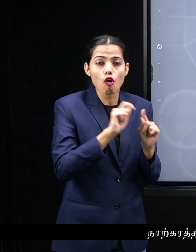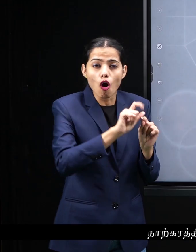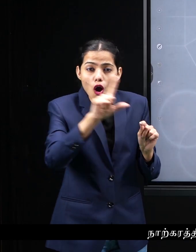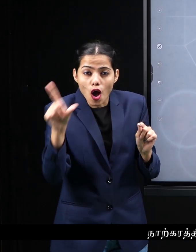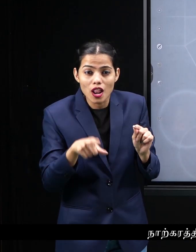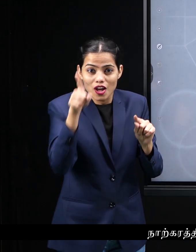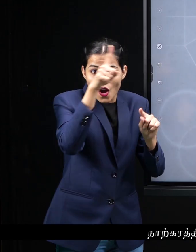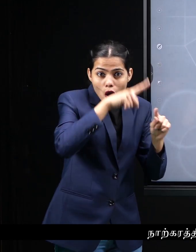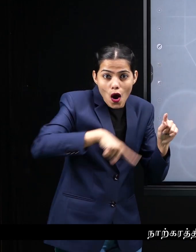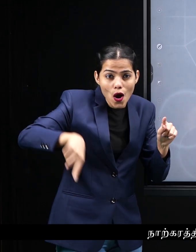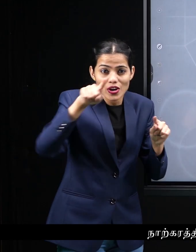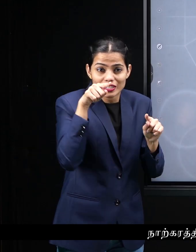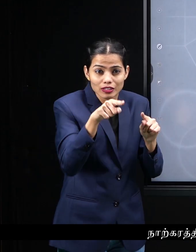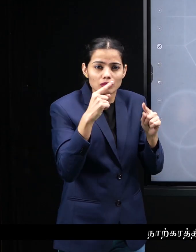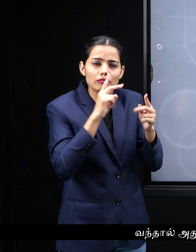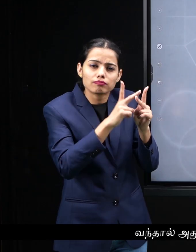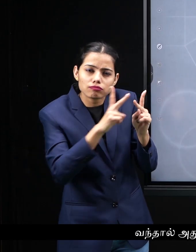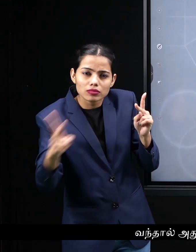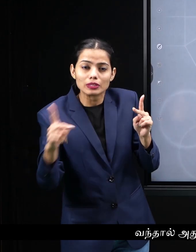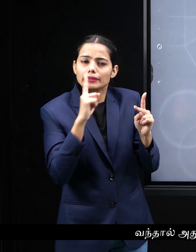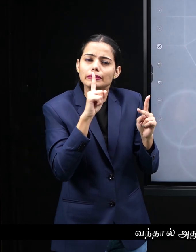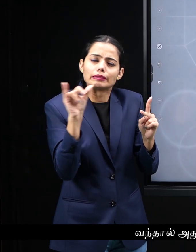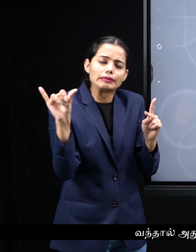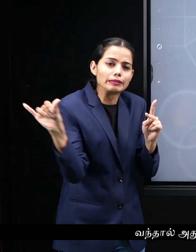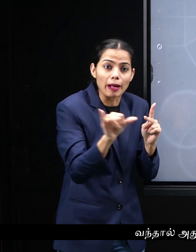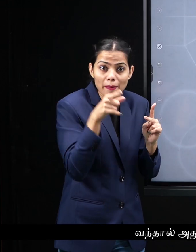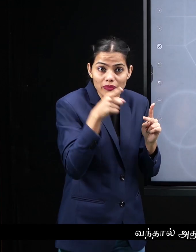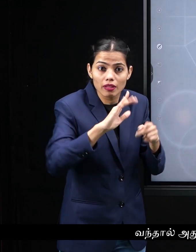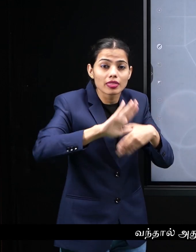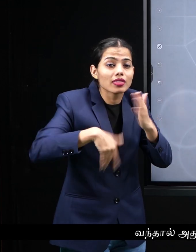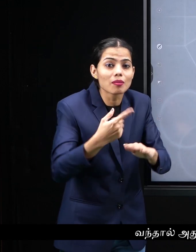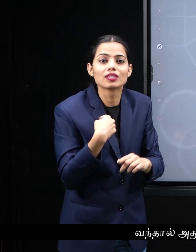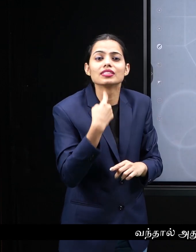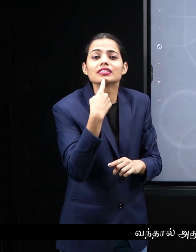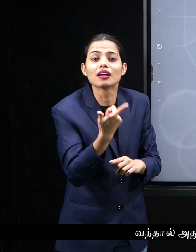நாற்கரத்தின் அனைத்து உச்சிகளும் ஒரு வட்டத்தில் வந்தால் அது ஒரு சுழற்சி நாற்கரம் என்று கூறப்படுகிறது.